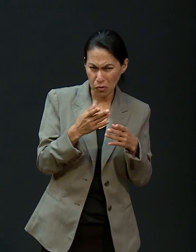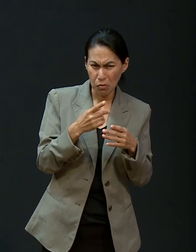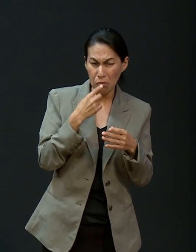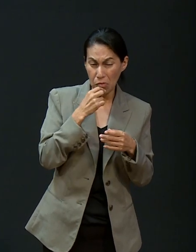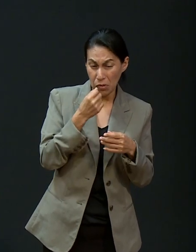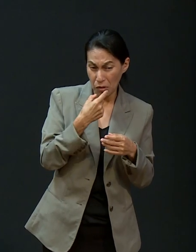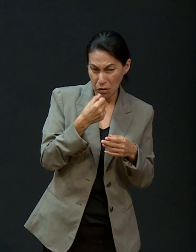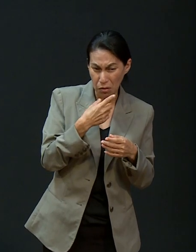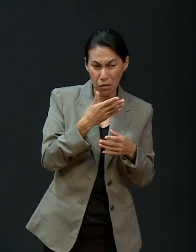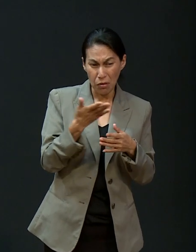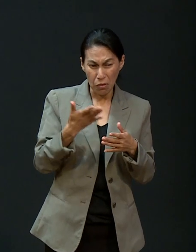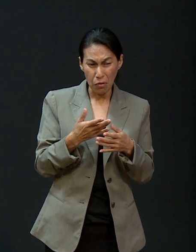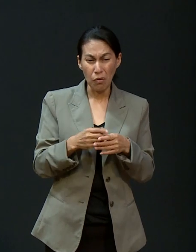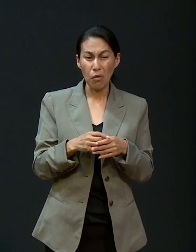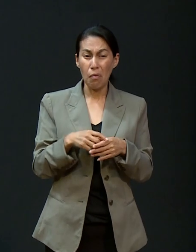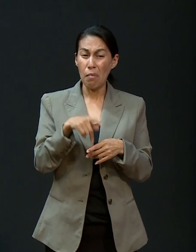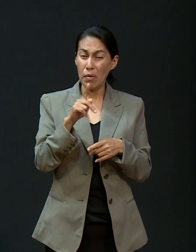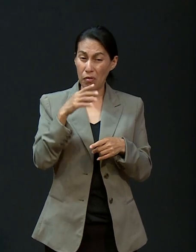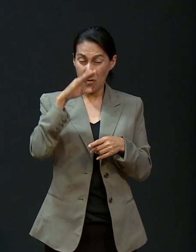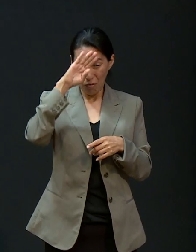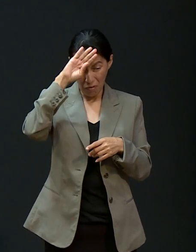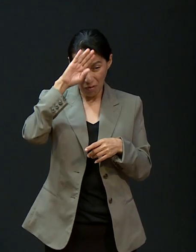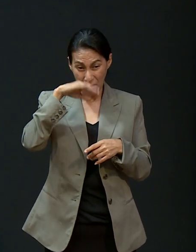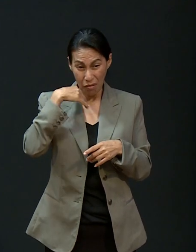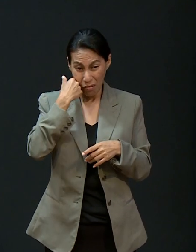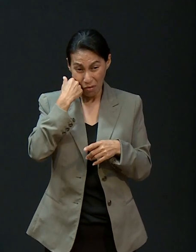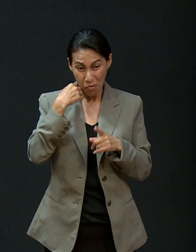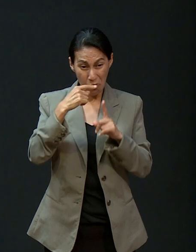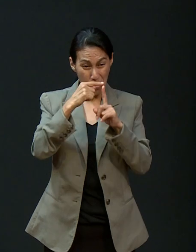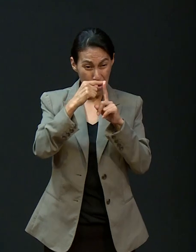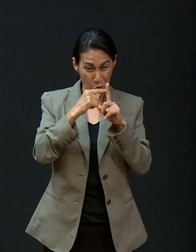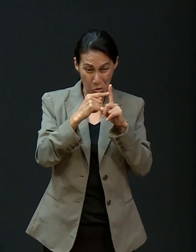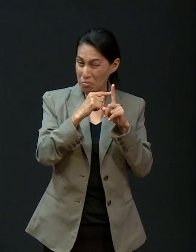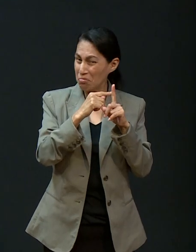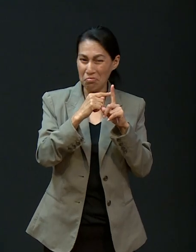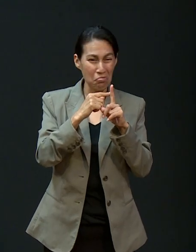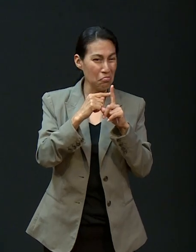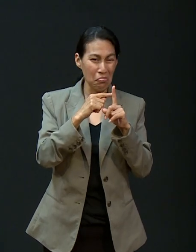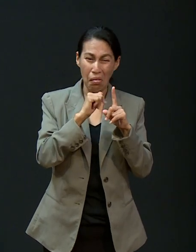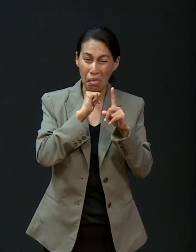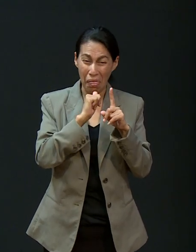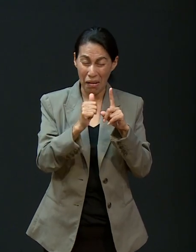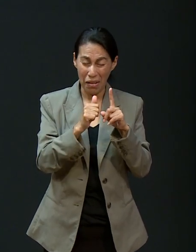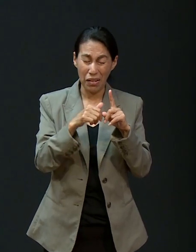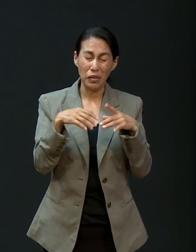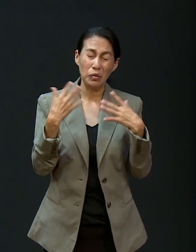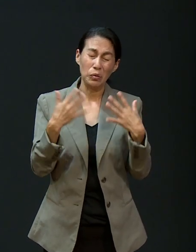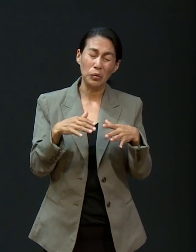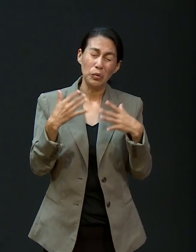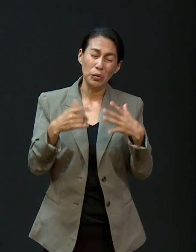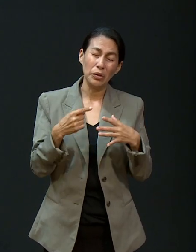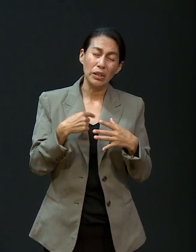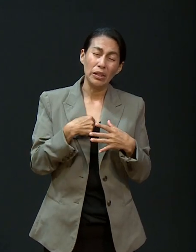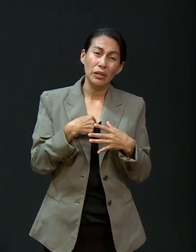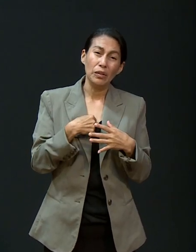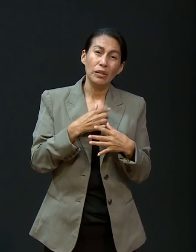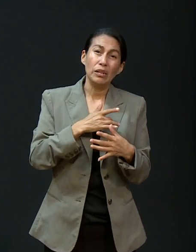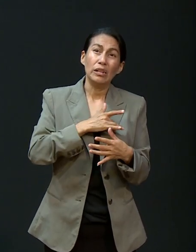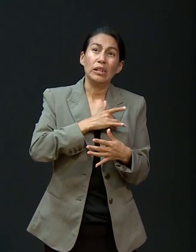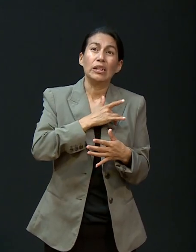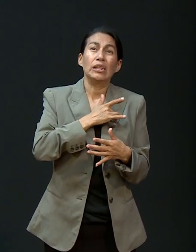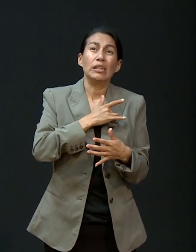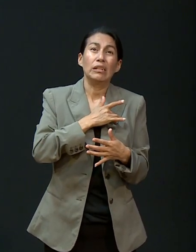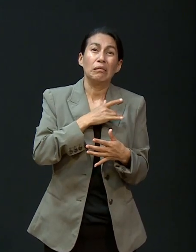antitérmico y la fiebre no cedía, no cedía, no bajaba, no bajaba. En este